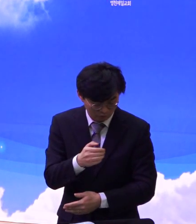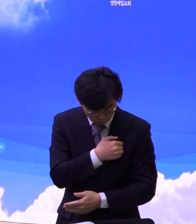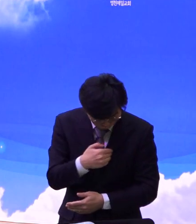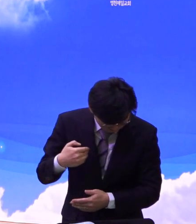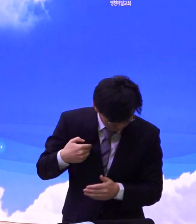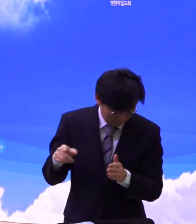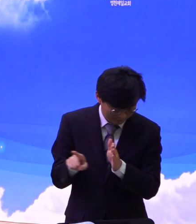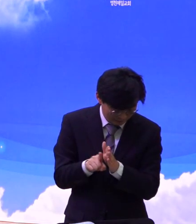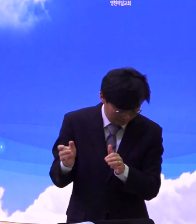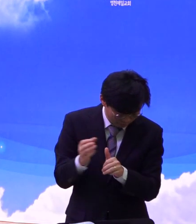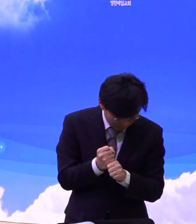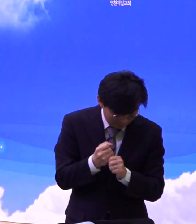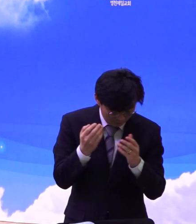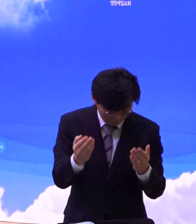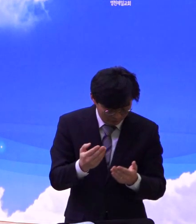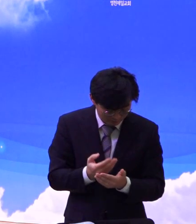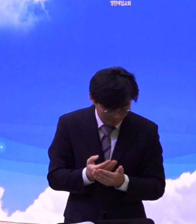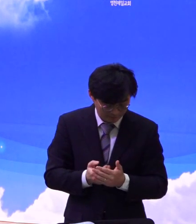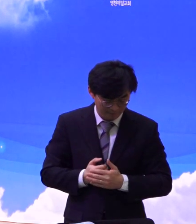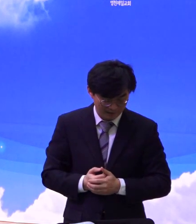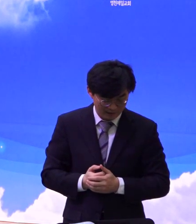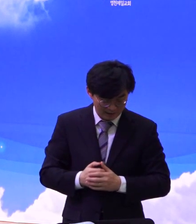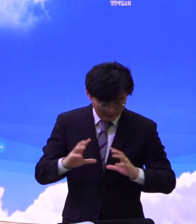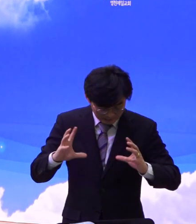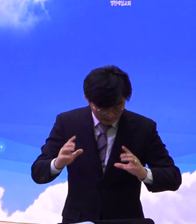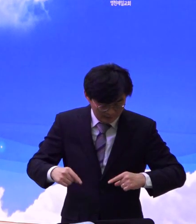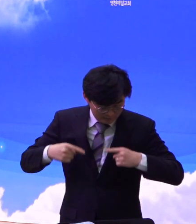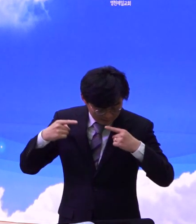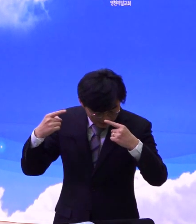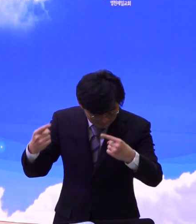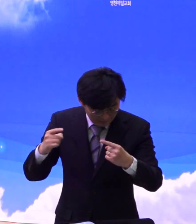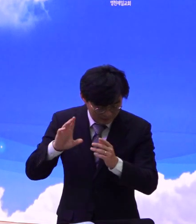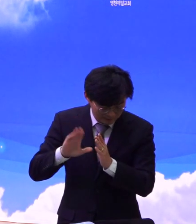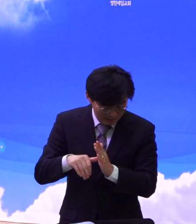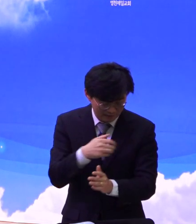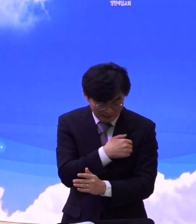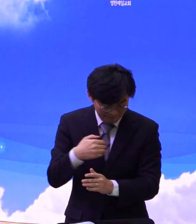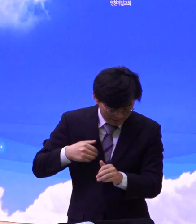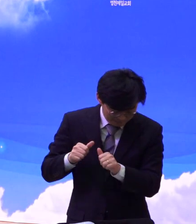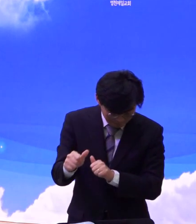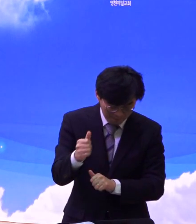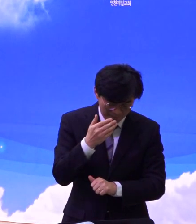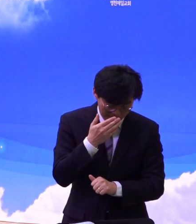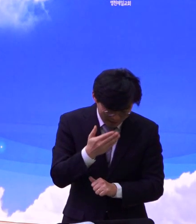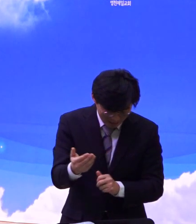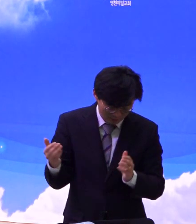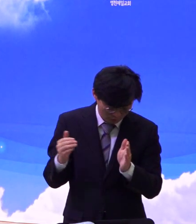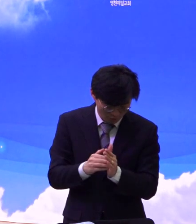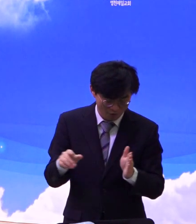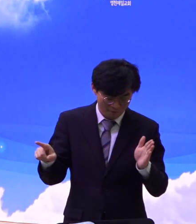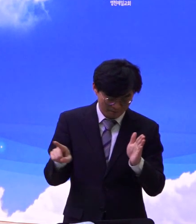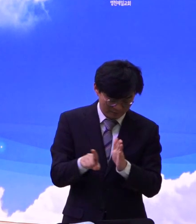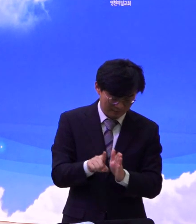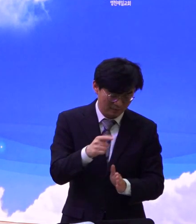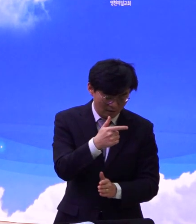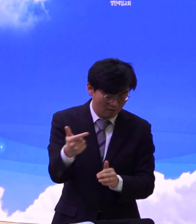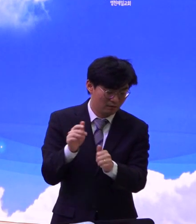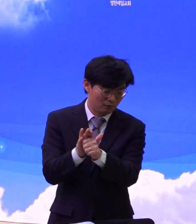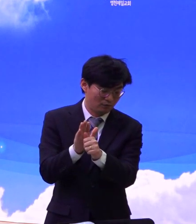하심을 믿고 세상에 나아가서 담대히 승리할 수 있는 믿음의 용사들이 되게 하여